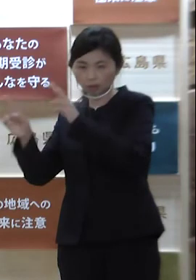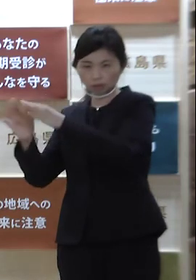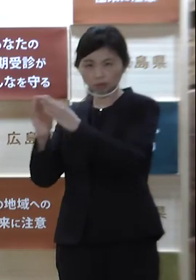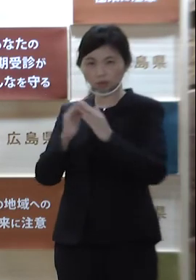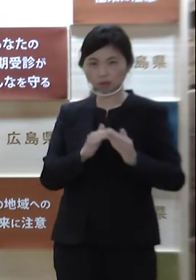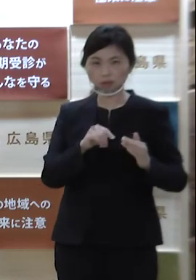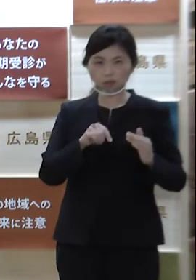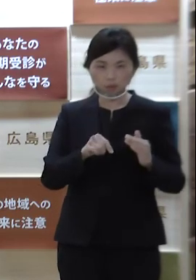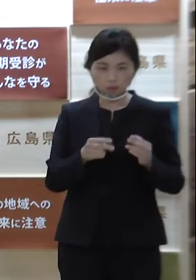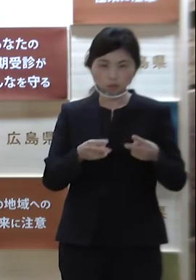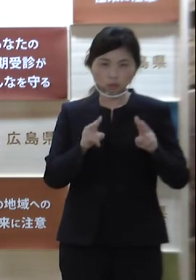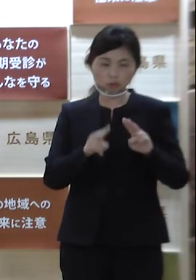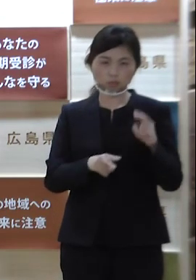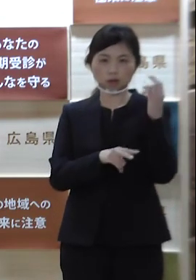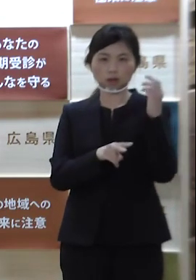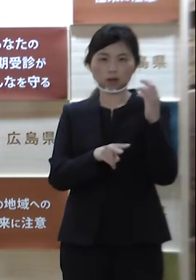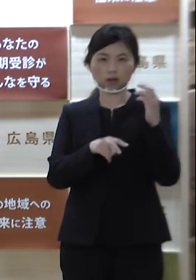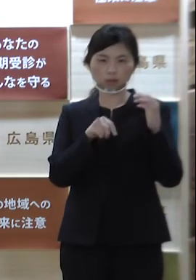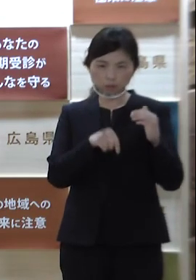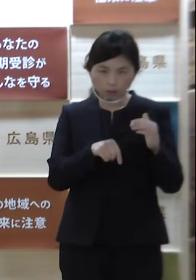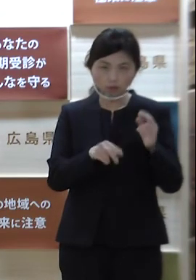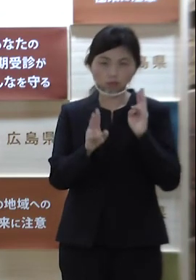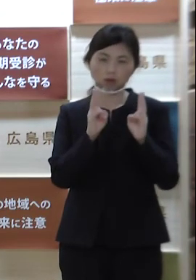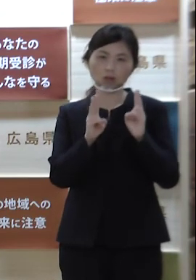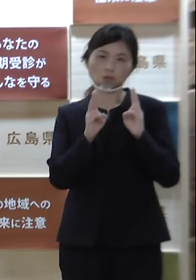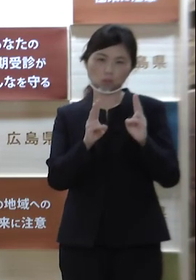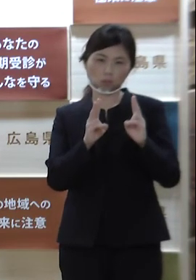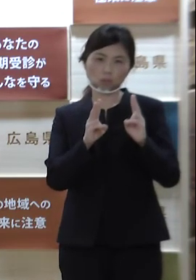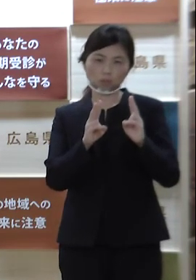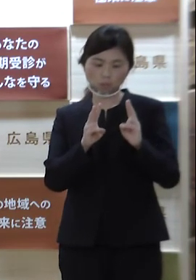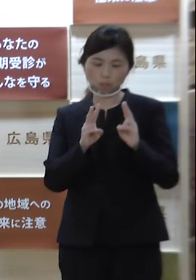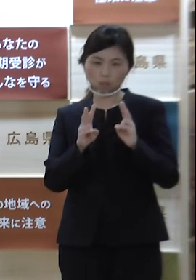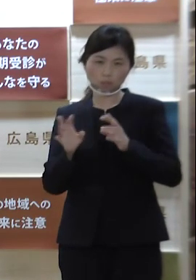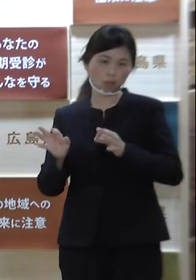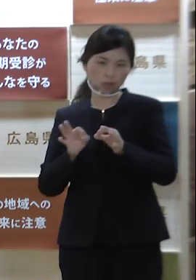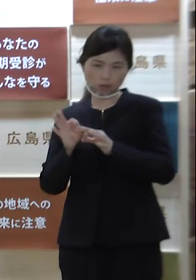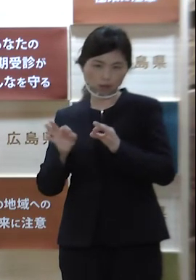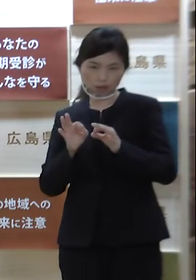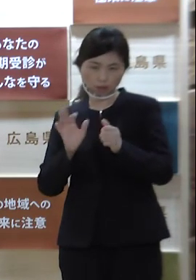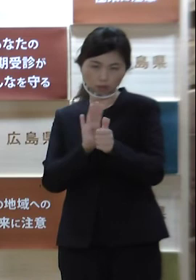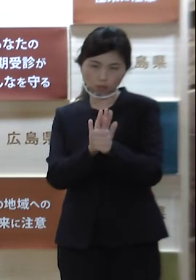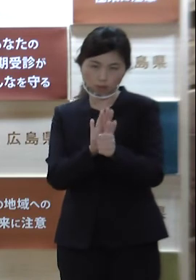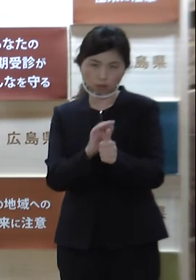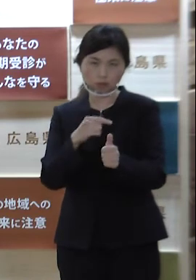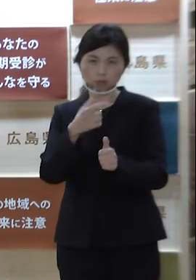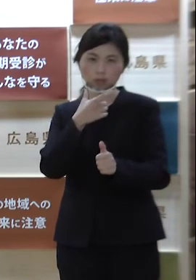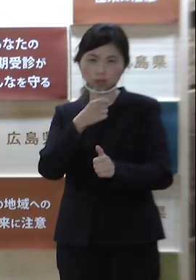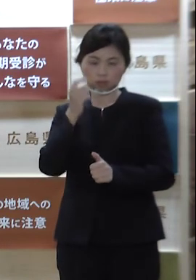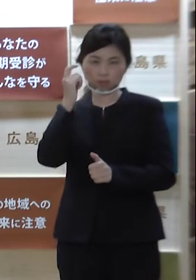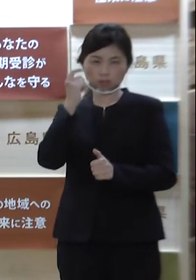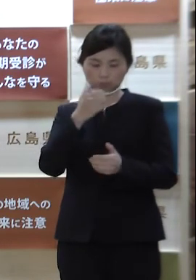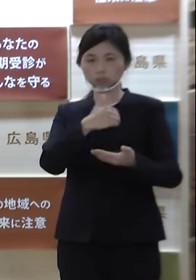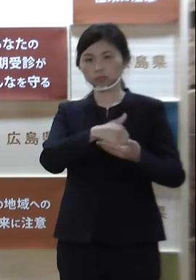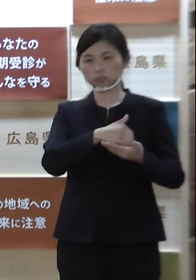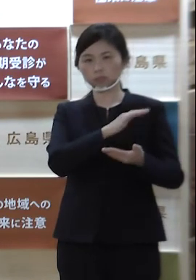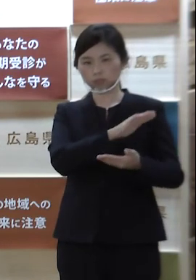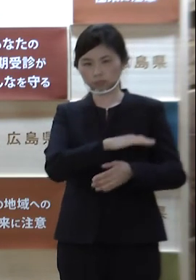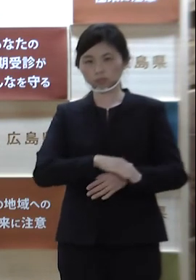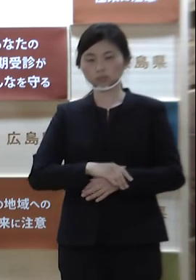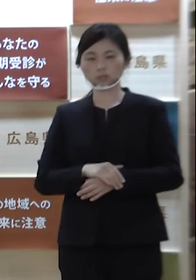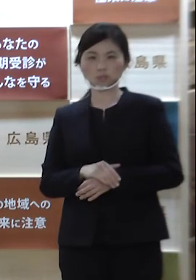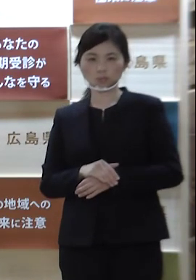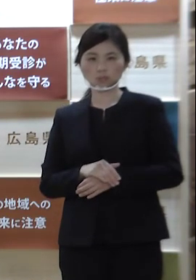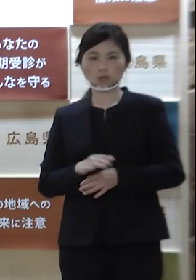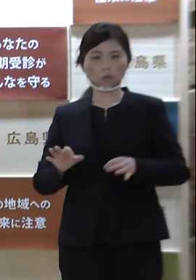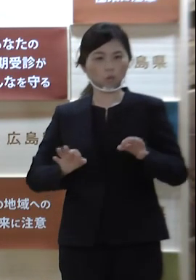島企業として地域産業の発展に一層貢献していきたいと伺っておりまして、今後ますます本県経済の